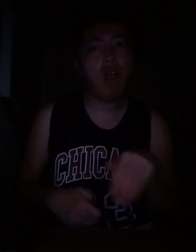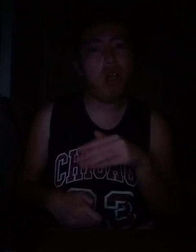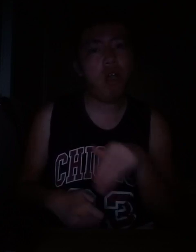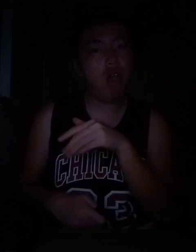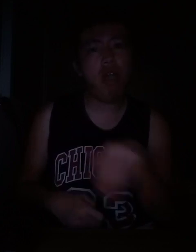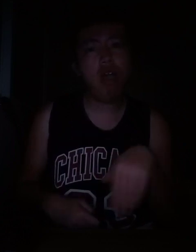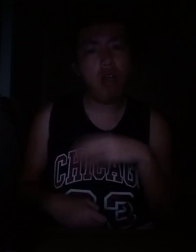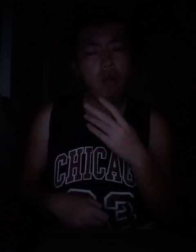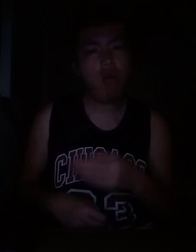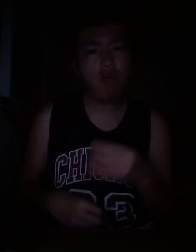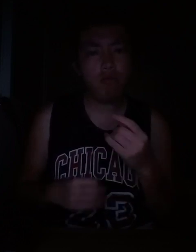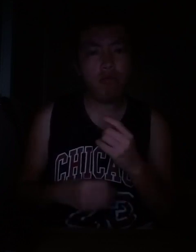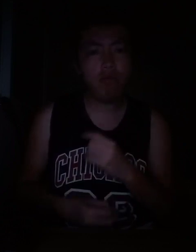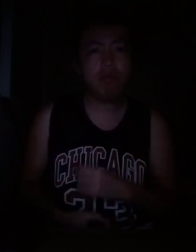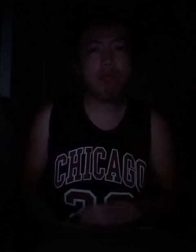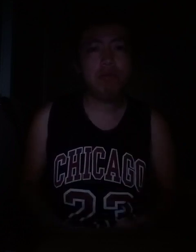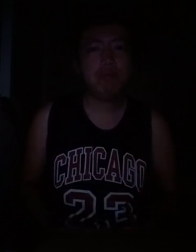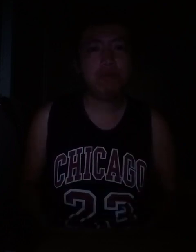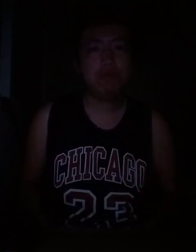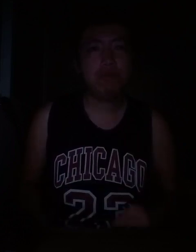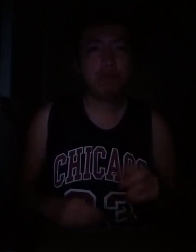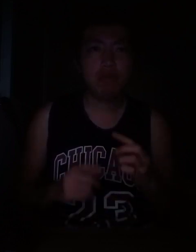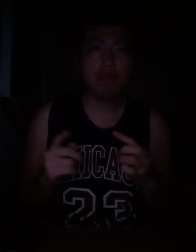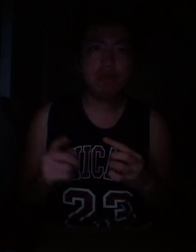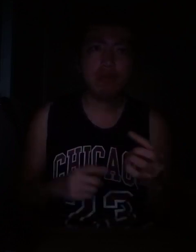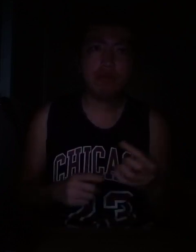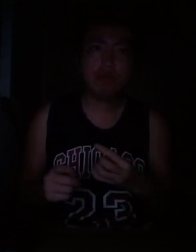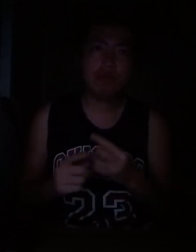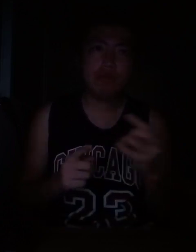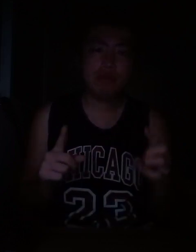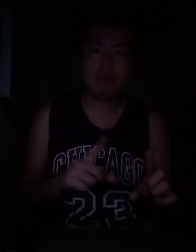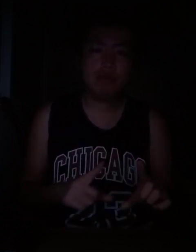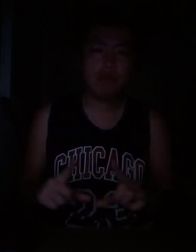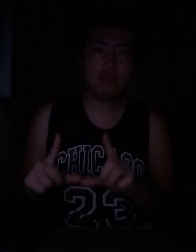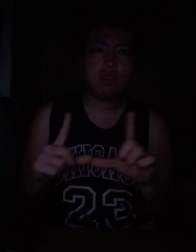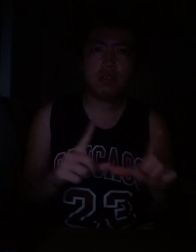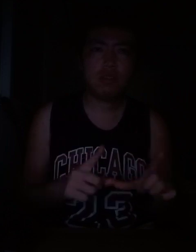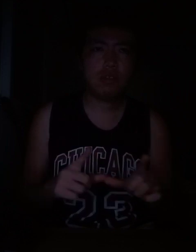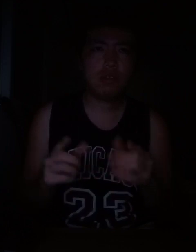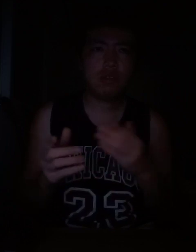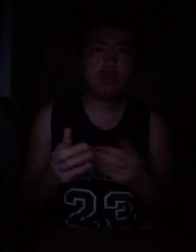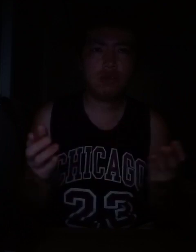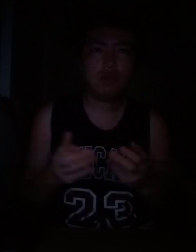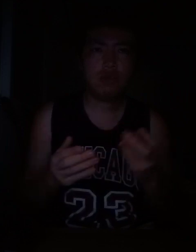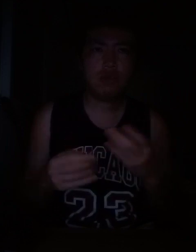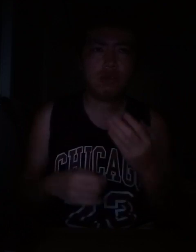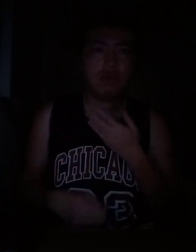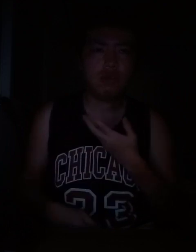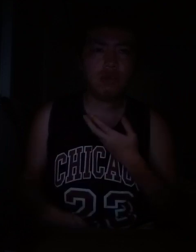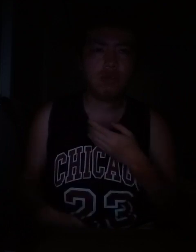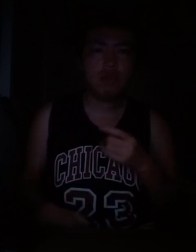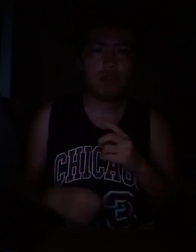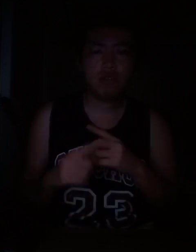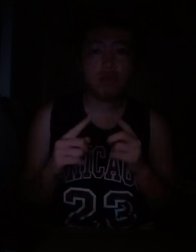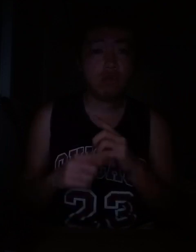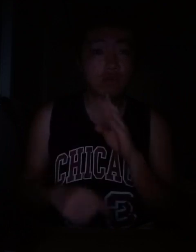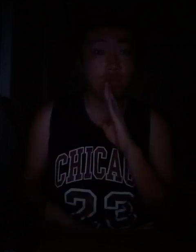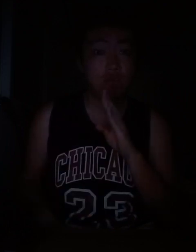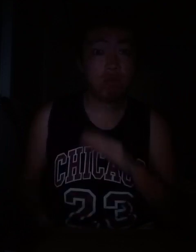검거 여부도 나옵니다. 예, 그렇다면 그 지역 사는 주민분들 입장에서는 뭐 외출하기도 굉장히 불안할 텐데 처벌이 안 된다뇨? 네,